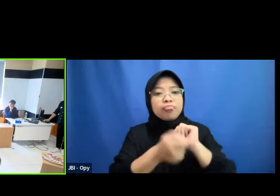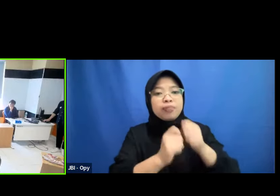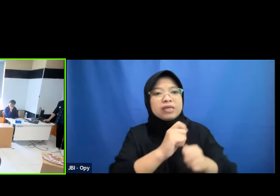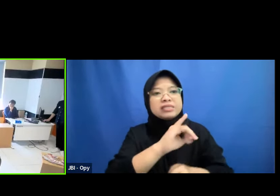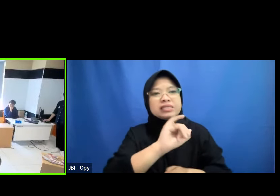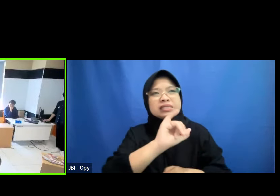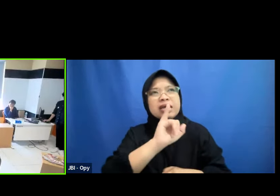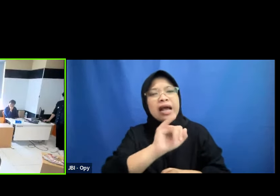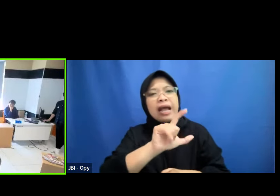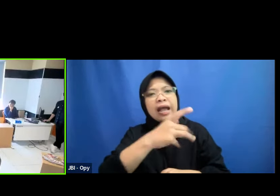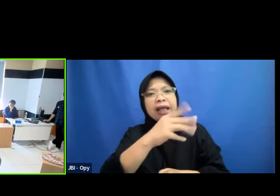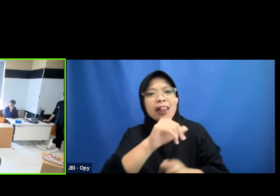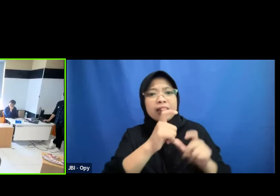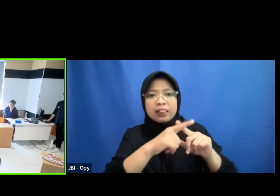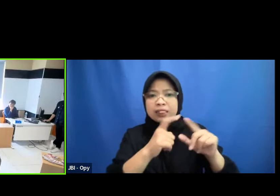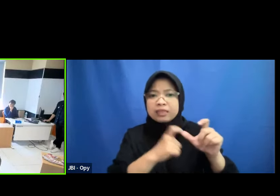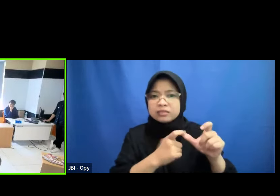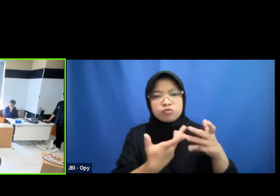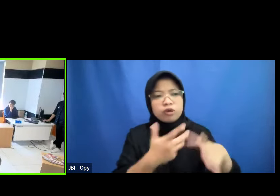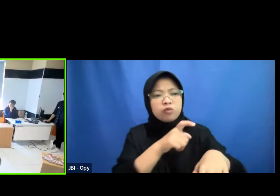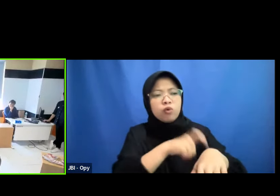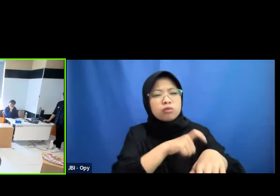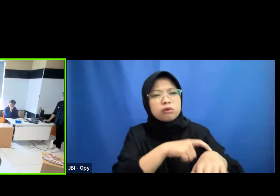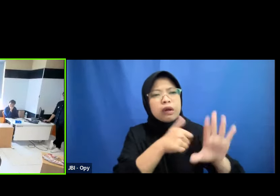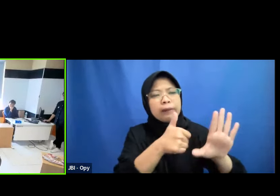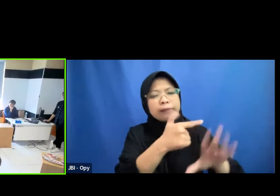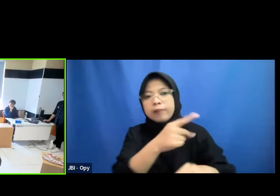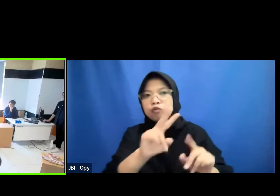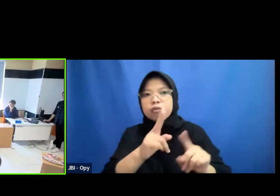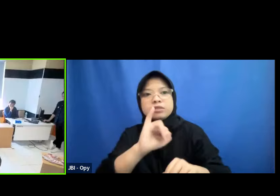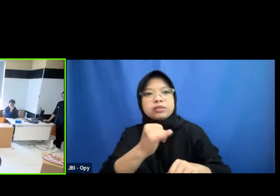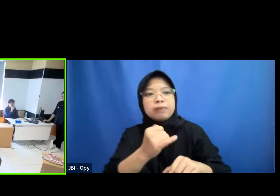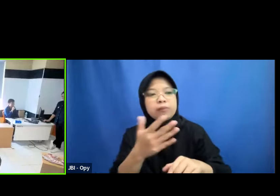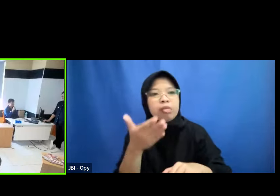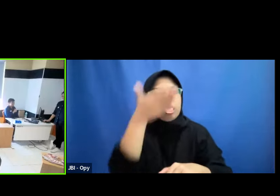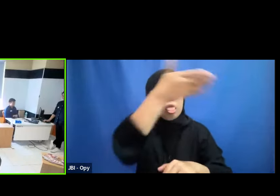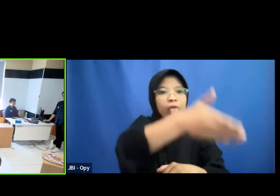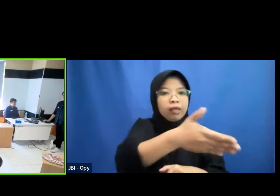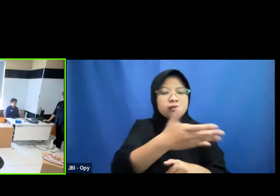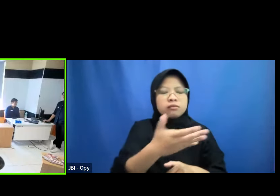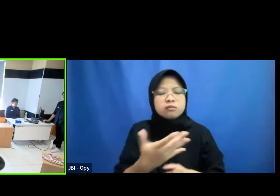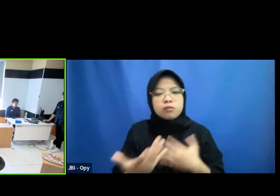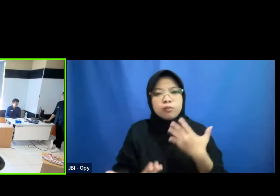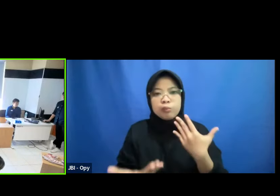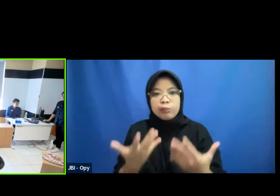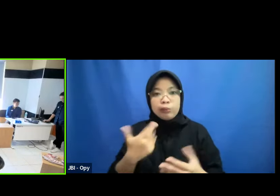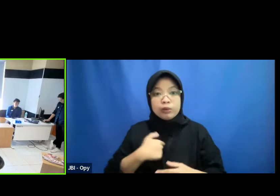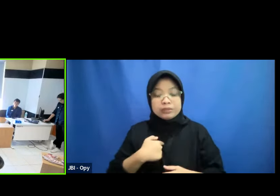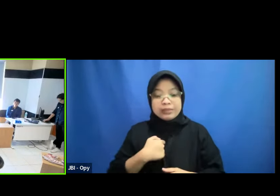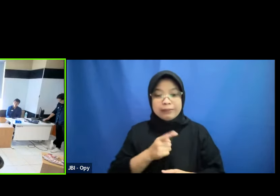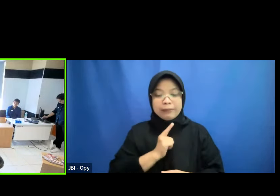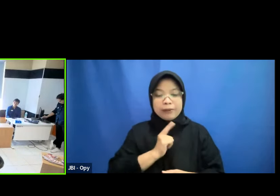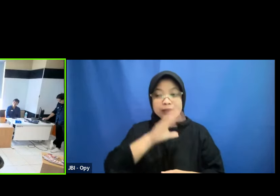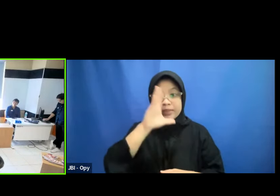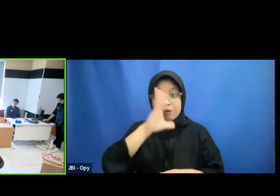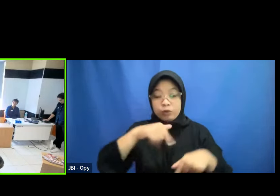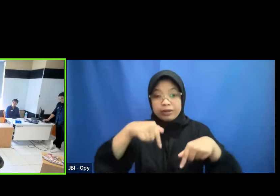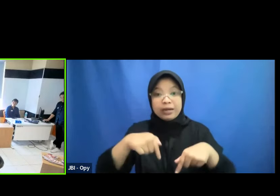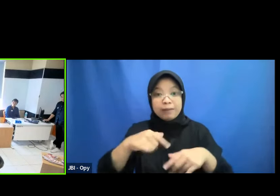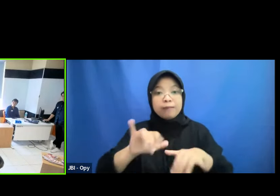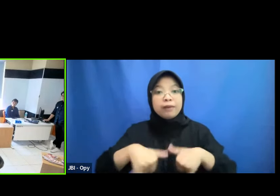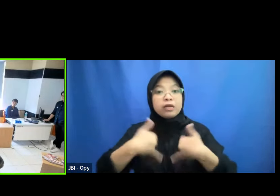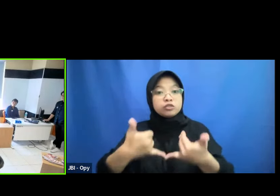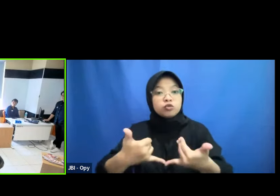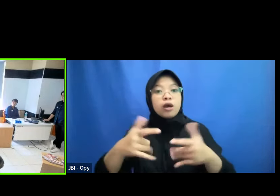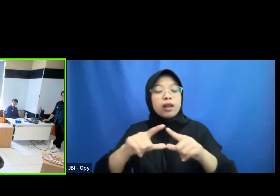dekat sekitar 6 sampai 12 jam gitu jadi setahu dia dan setahu aku juga ini satu-satunya beasiswa